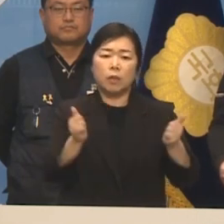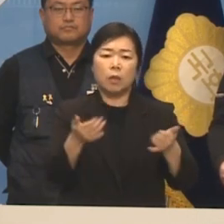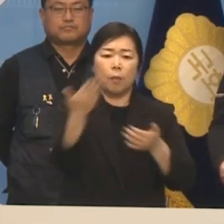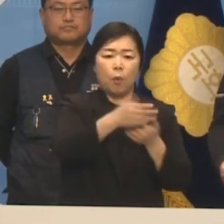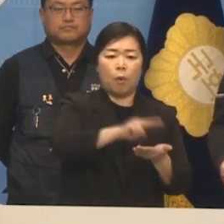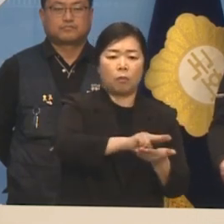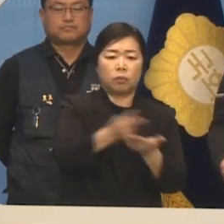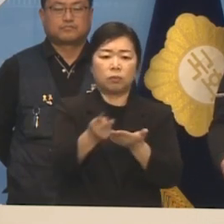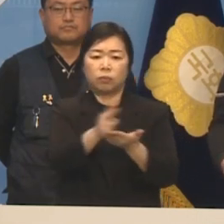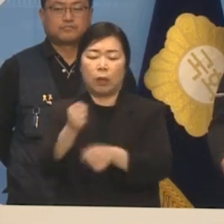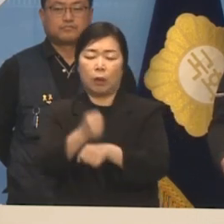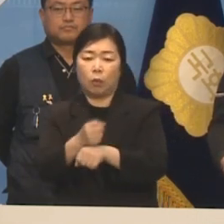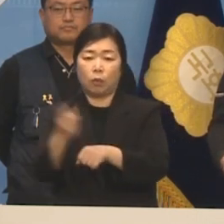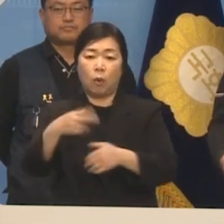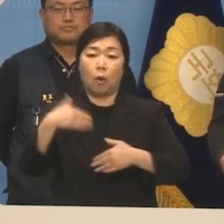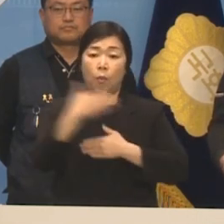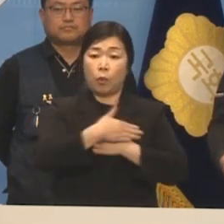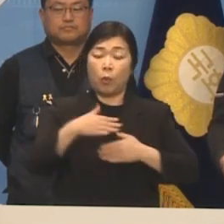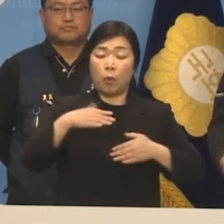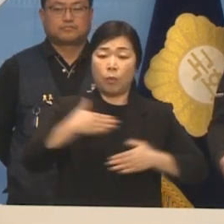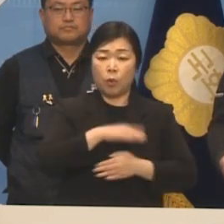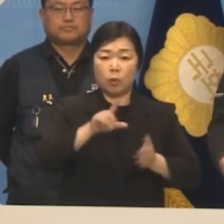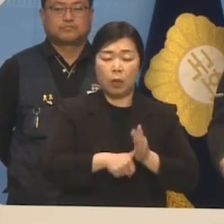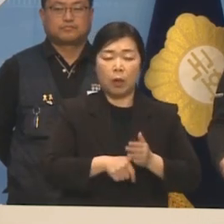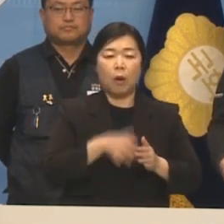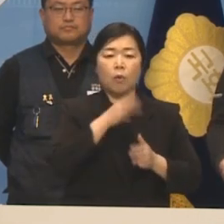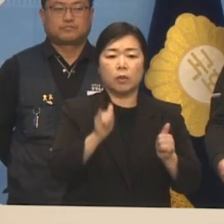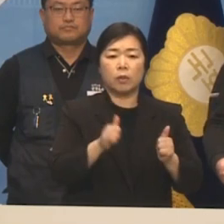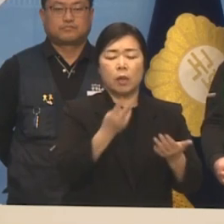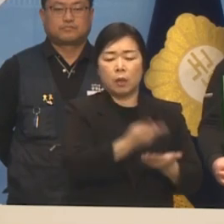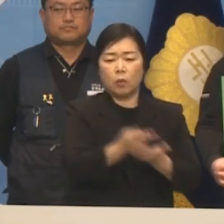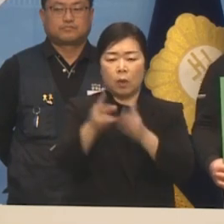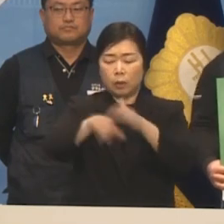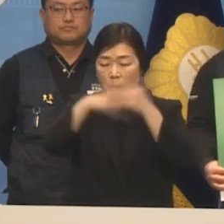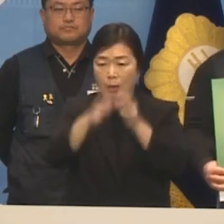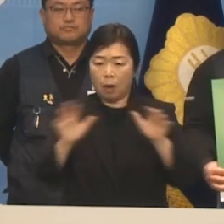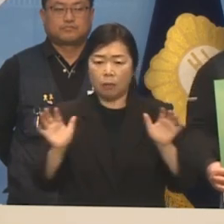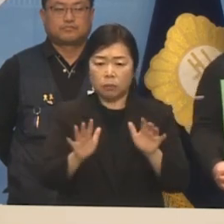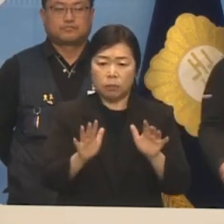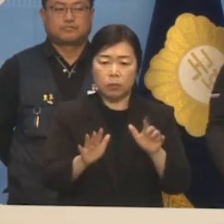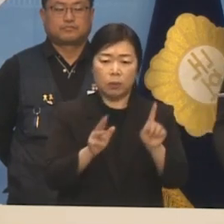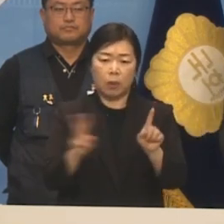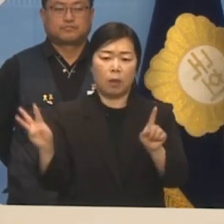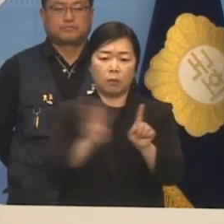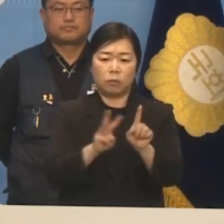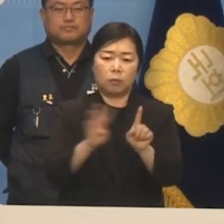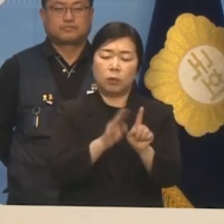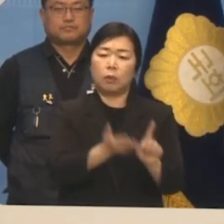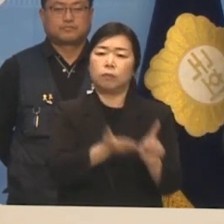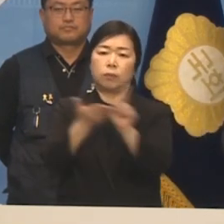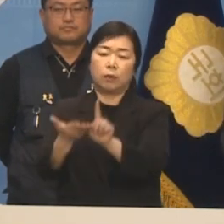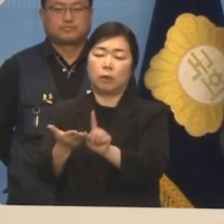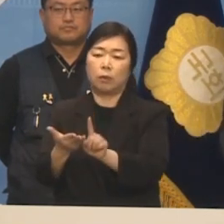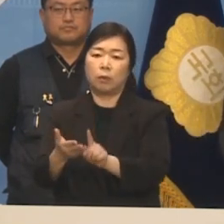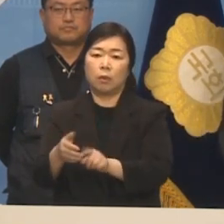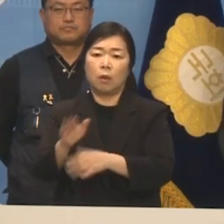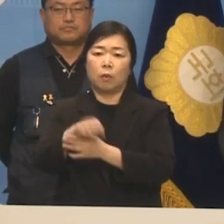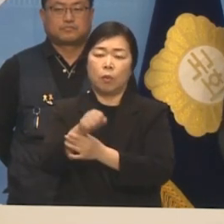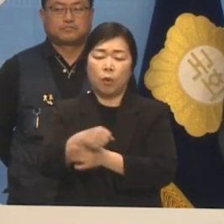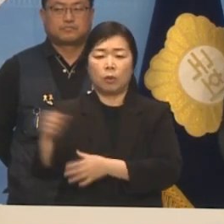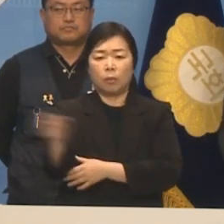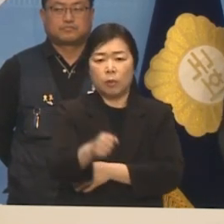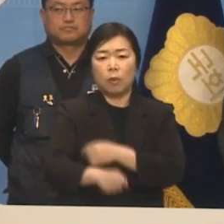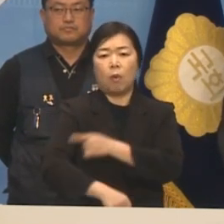하고 목욕 시 어르신을 이동할 때 모든 힘을 써야 하는 육체 노동으로 손목, 테니스 엘보,